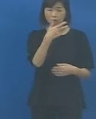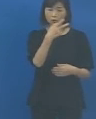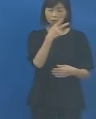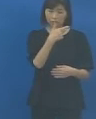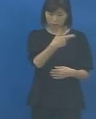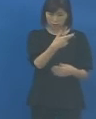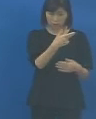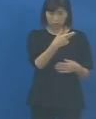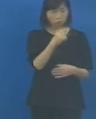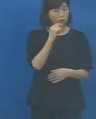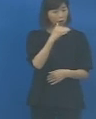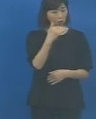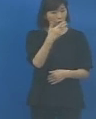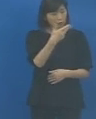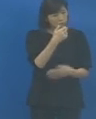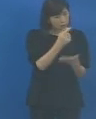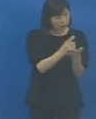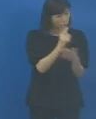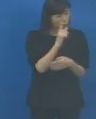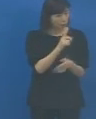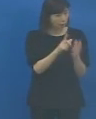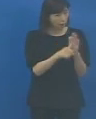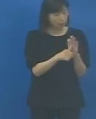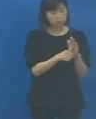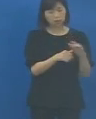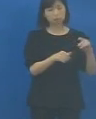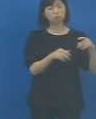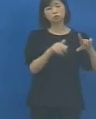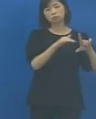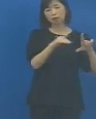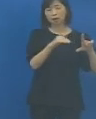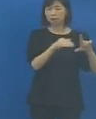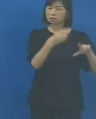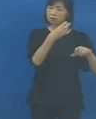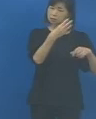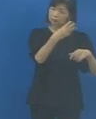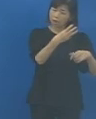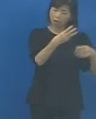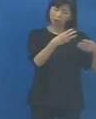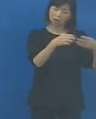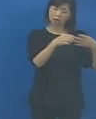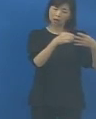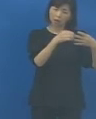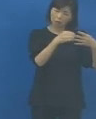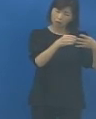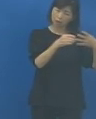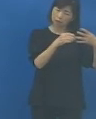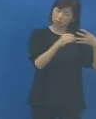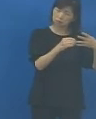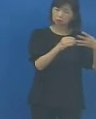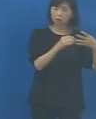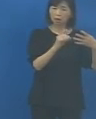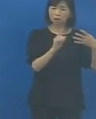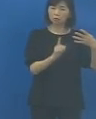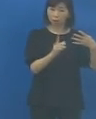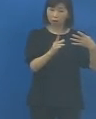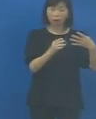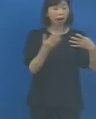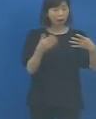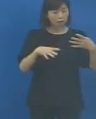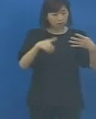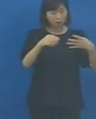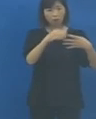にステージ3に当たるかどうか、ステージ2と認められるかどうか、実はステージ4の状態だったですけども